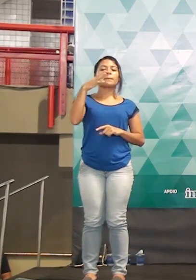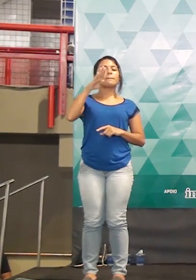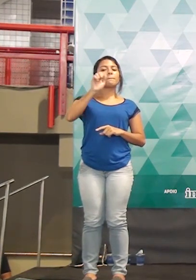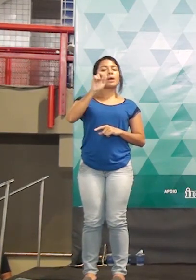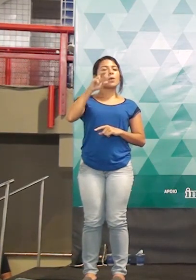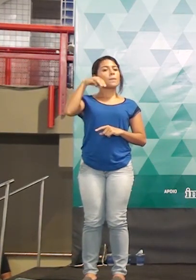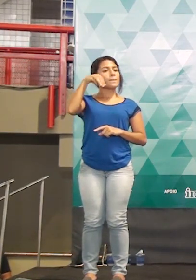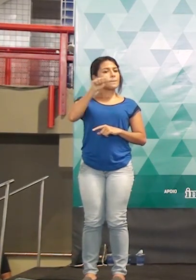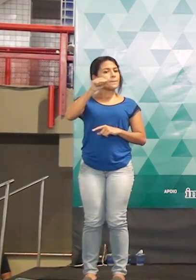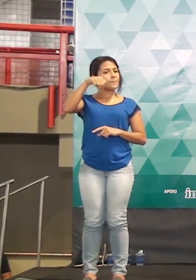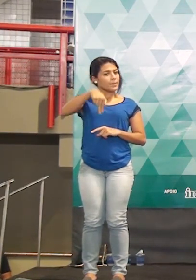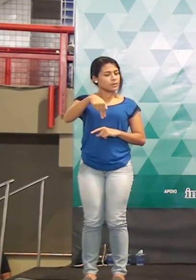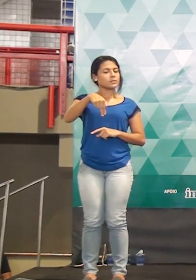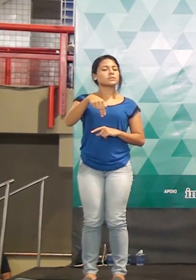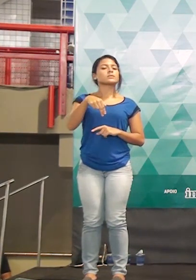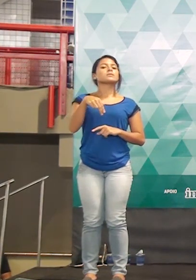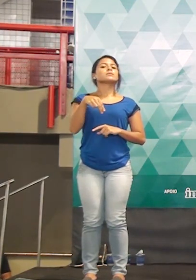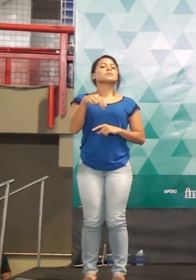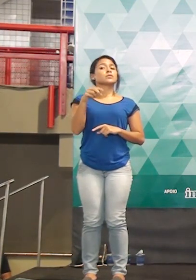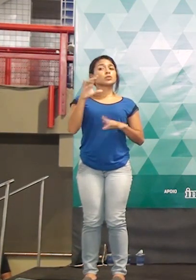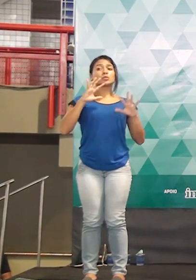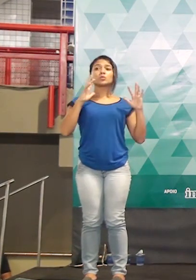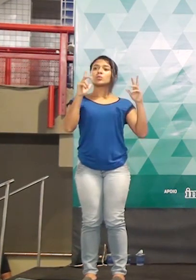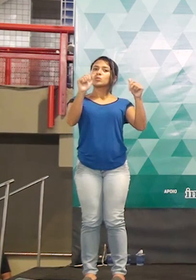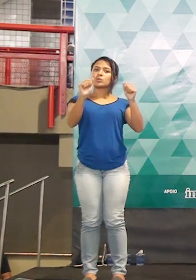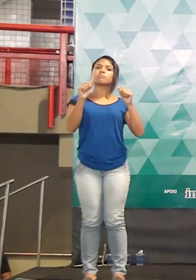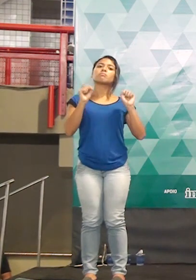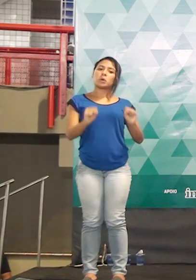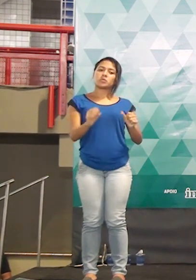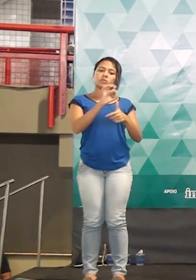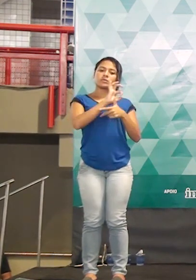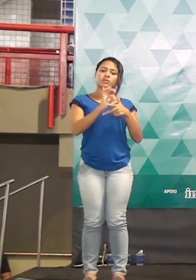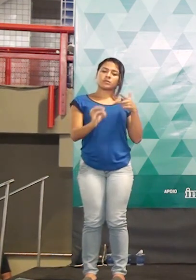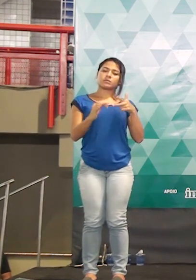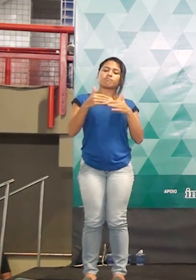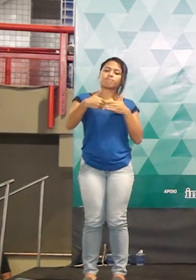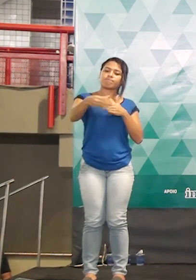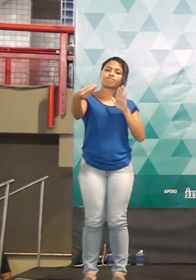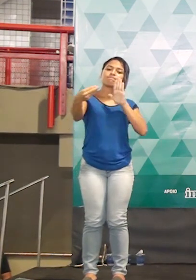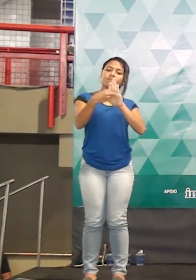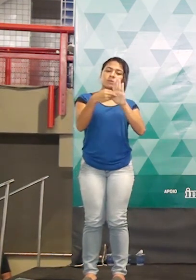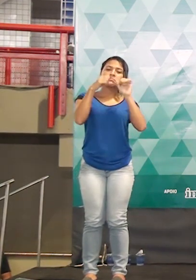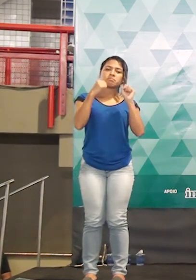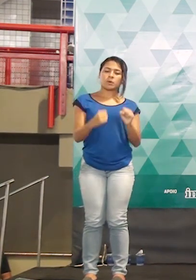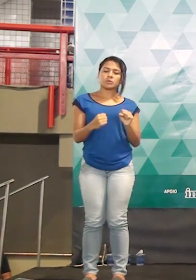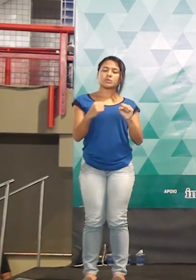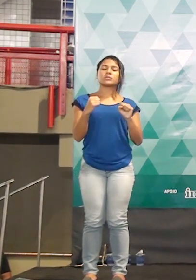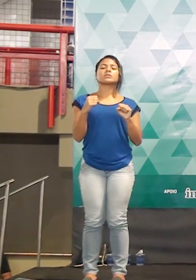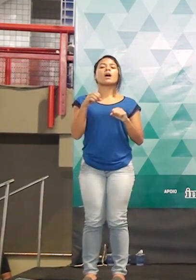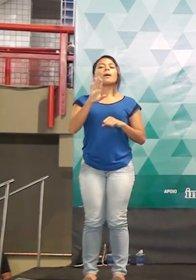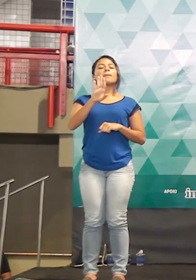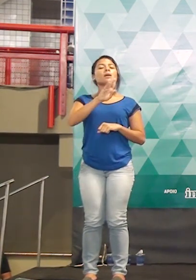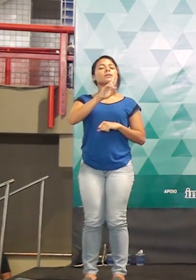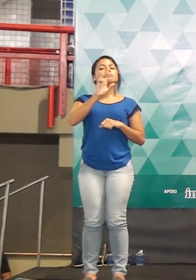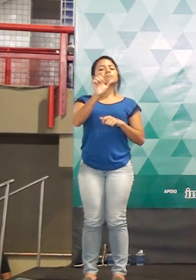modernidade líquida. Todo mundo está esperando uma questão do Enem sobre, inclusive a própria redação. O que quer dizer modernidade líquida?